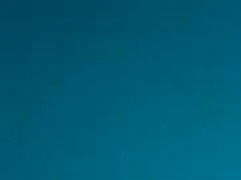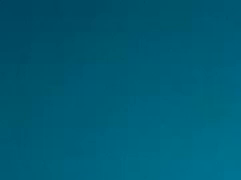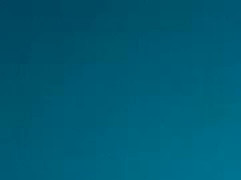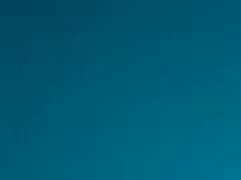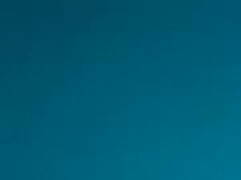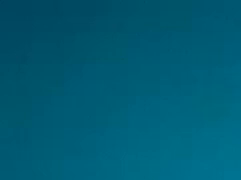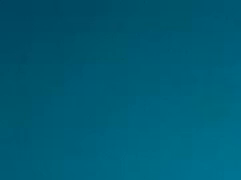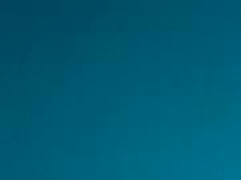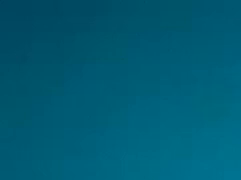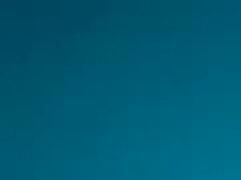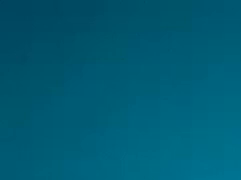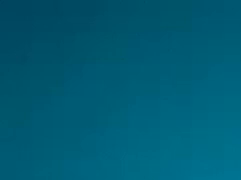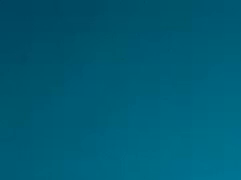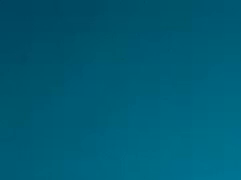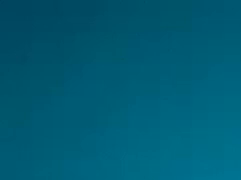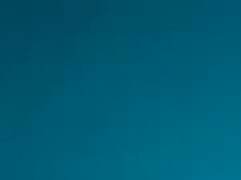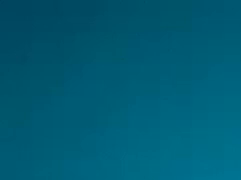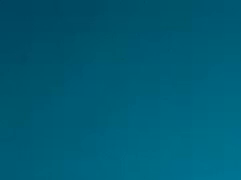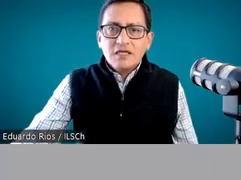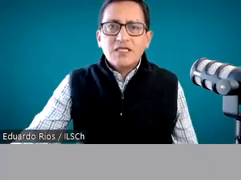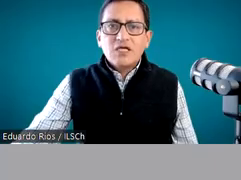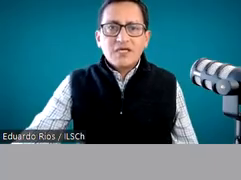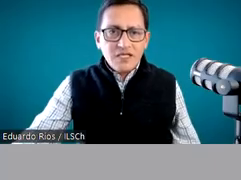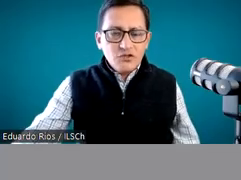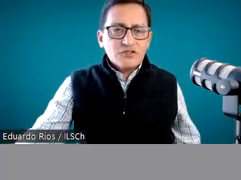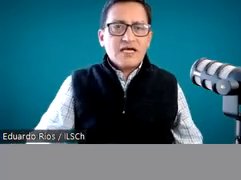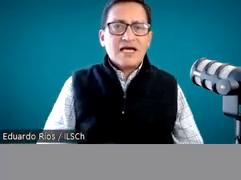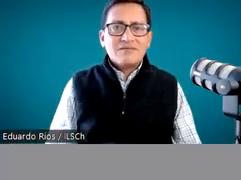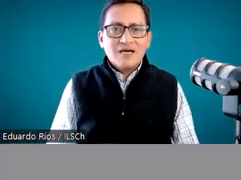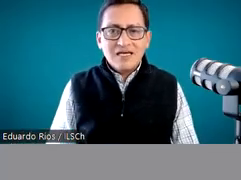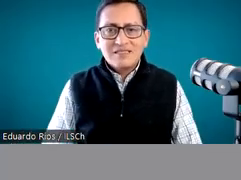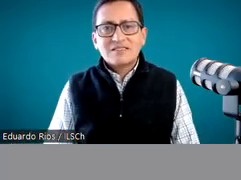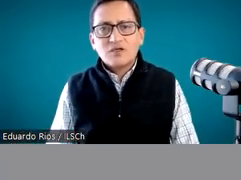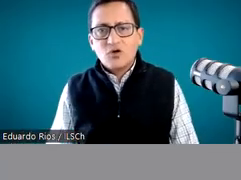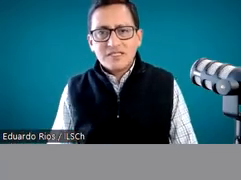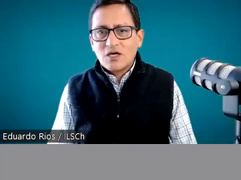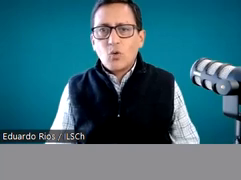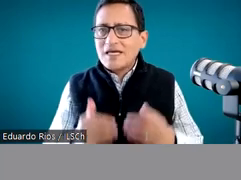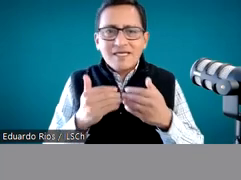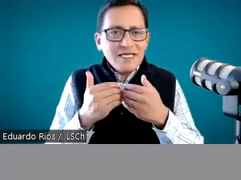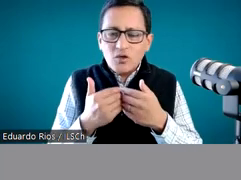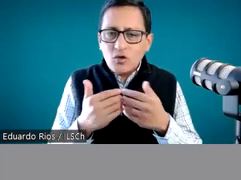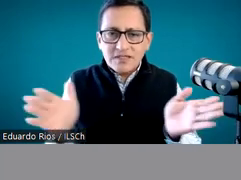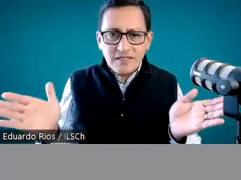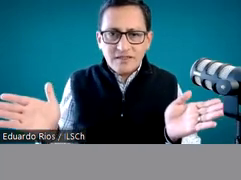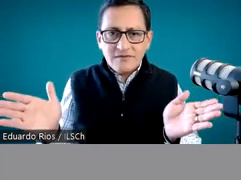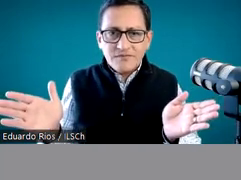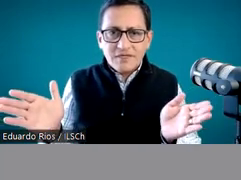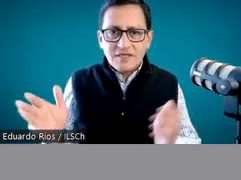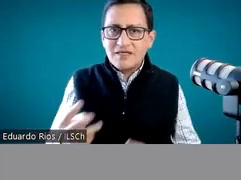Los clasificadores son descriptores de formas de objetos, animales, cosas. Cualquier